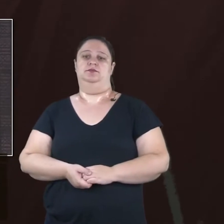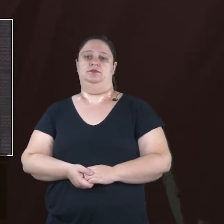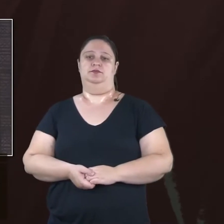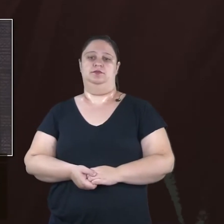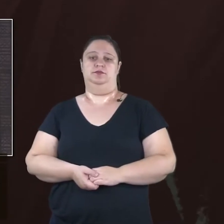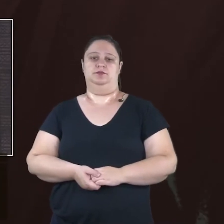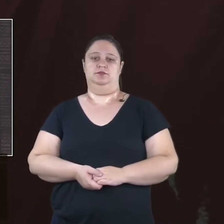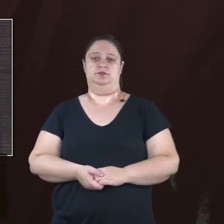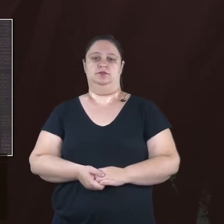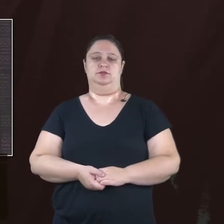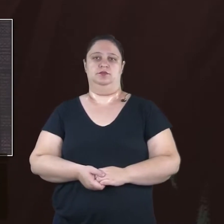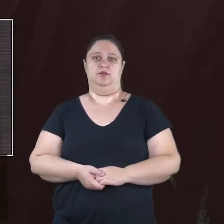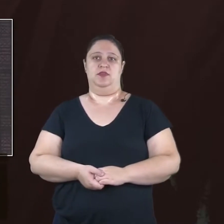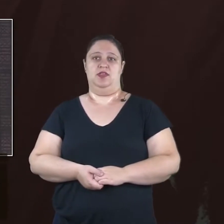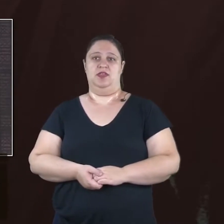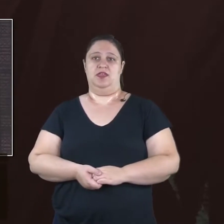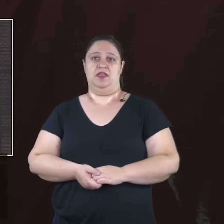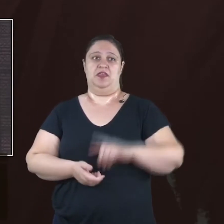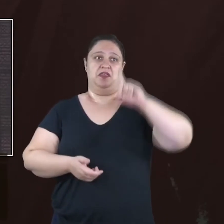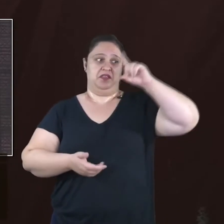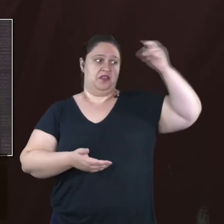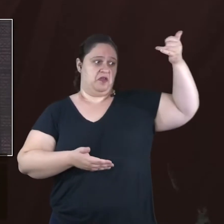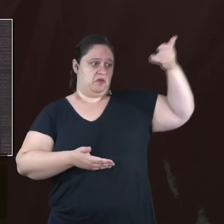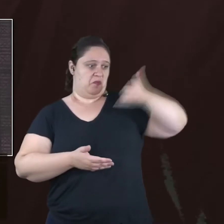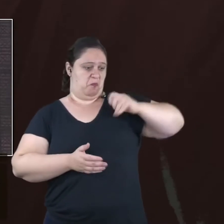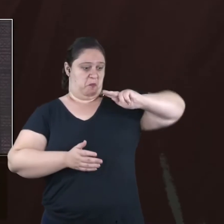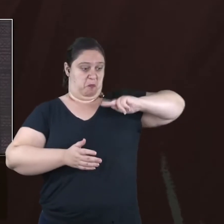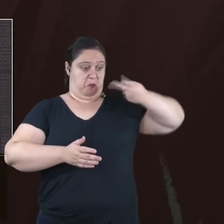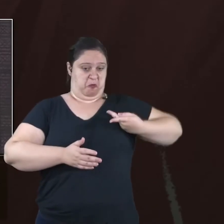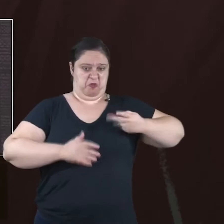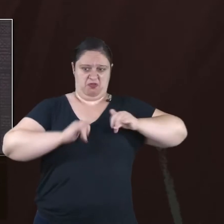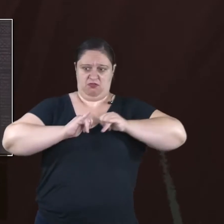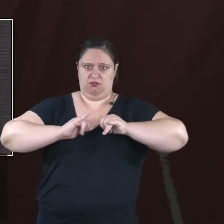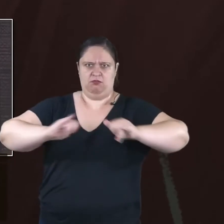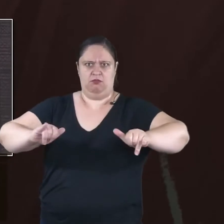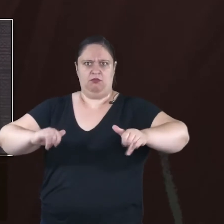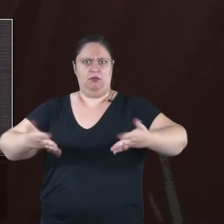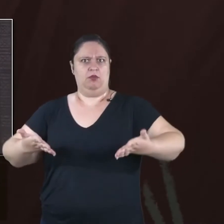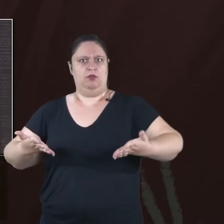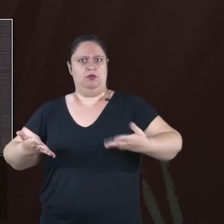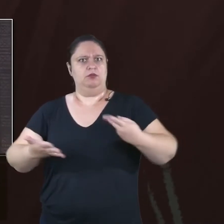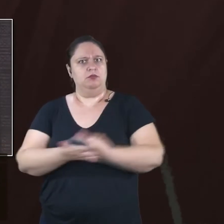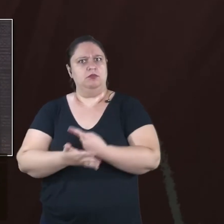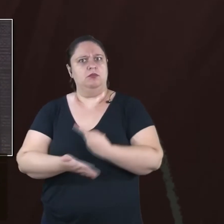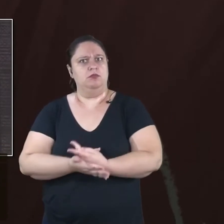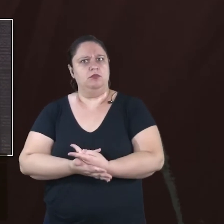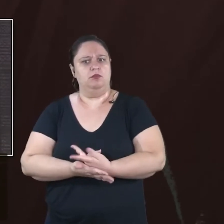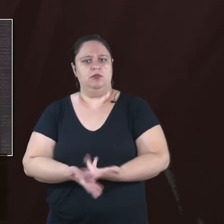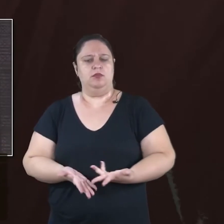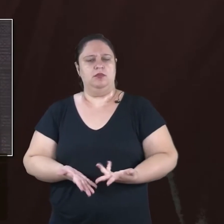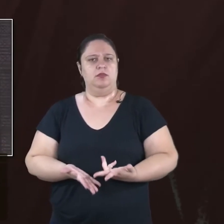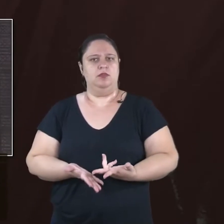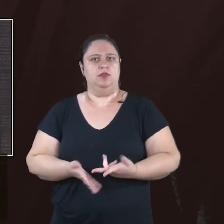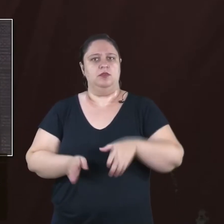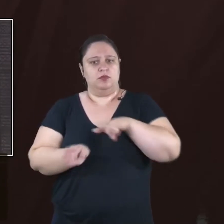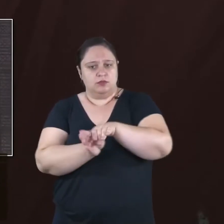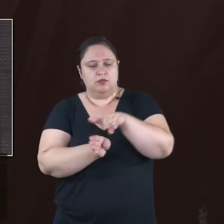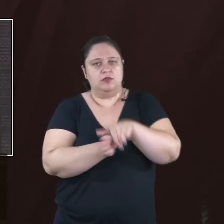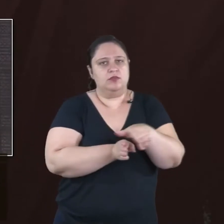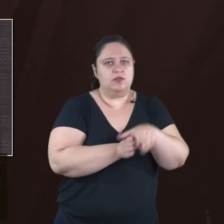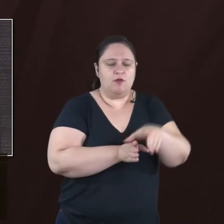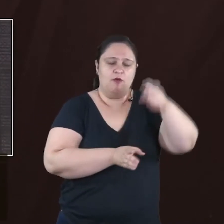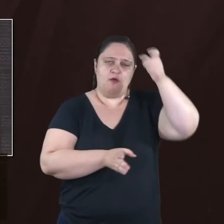adulterando, a palavra de Deus. Antes nos recomendamos a consciência de todo homem na presença de Deus